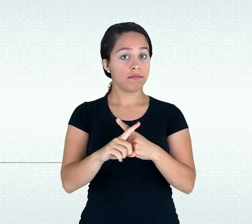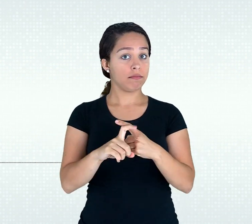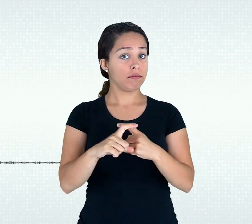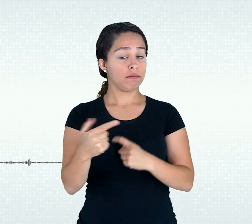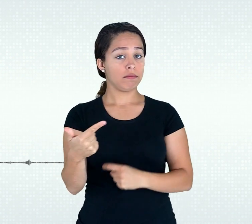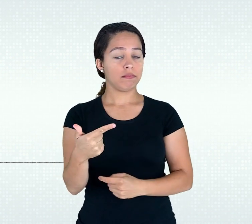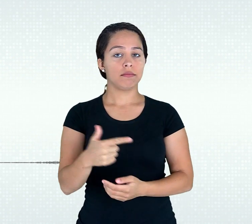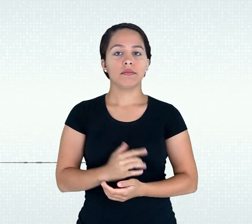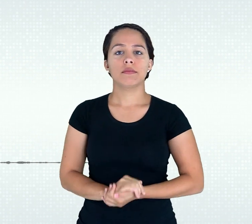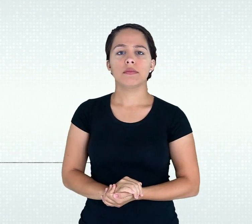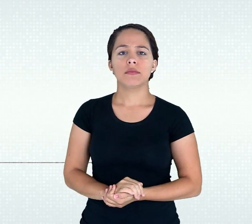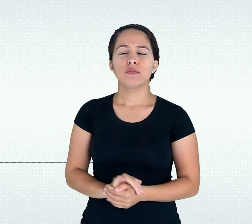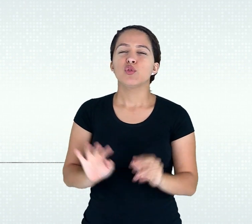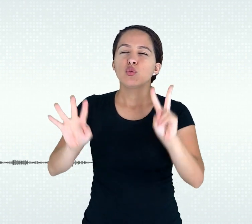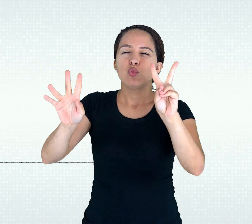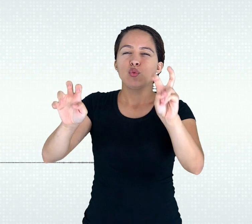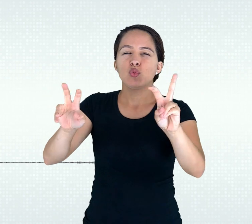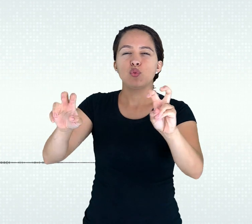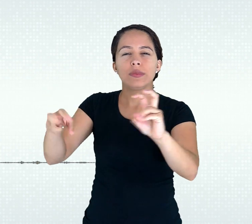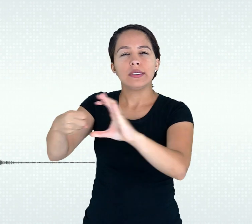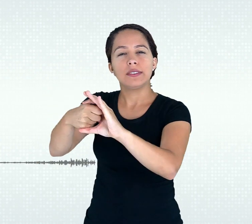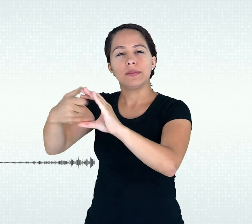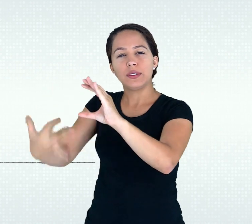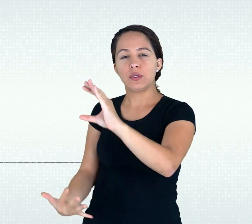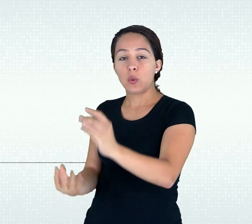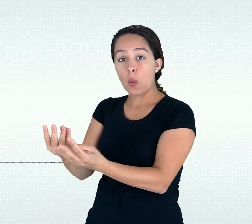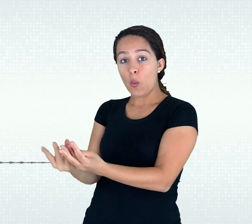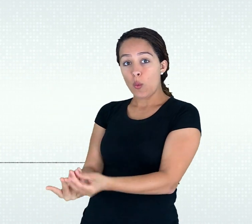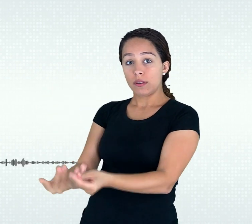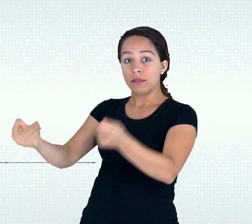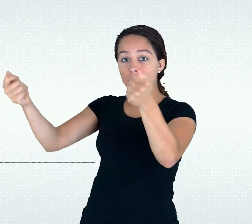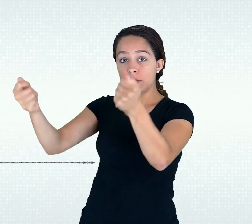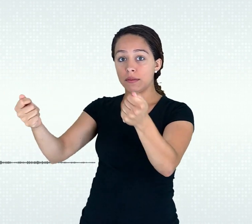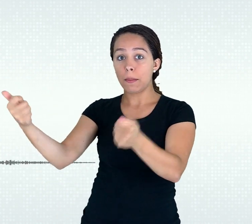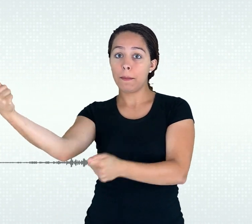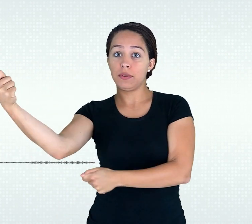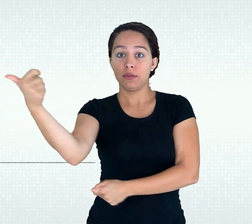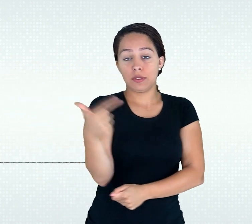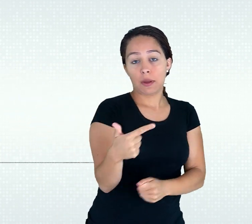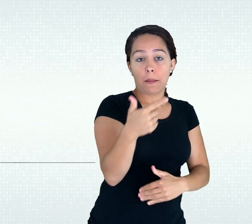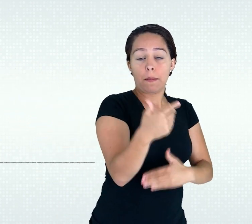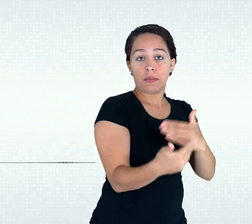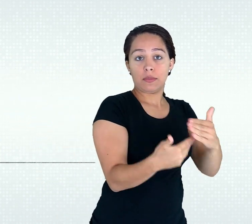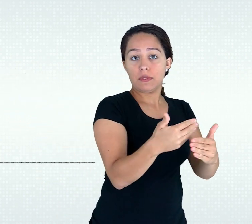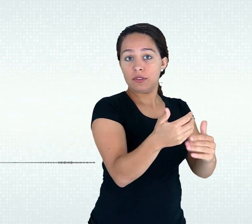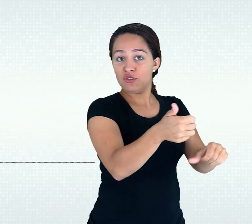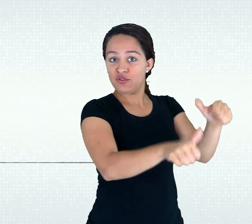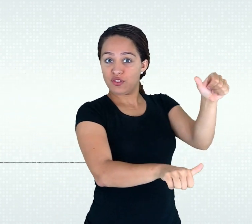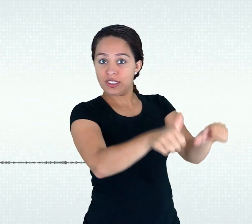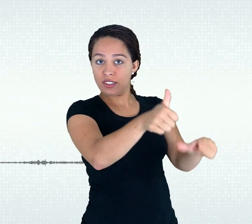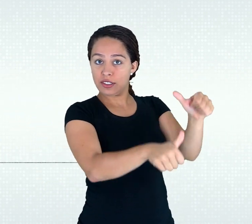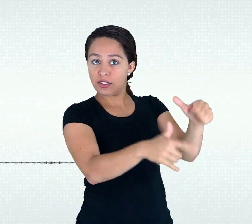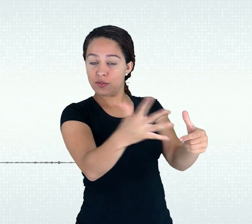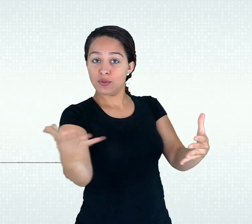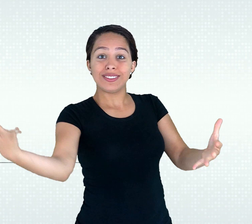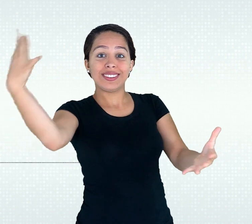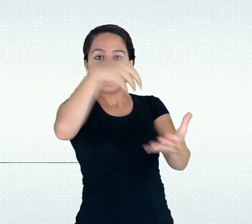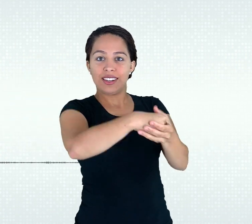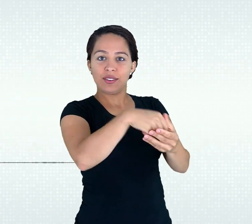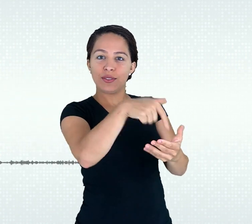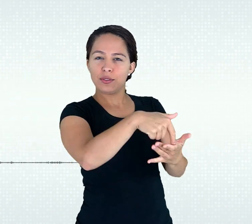a prevalência dos aspectos qualitativos nos processos avaliativos incluindo na